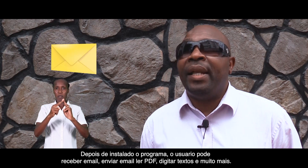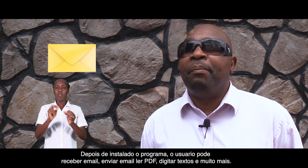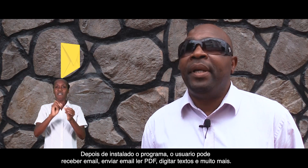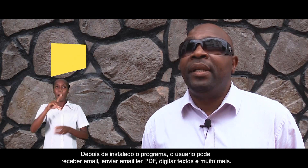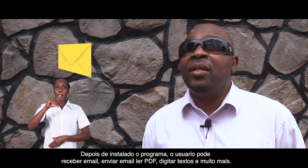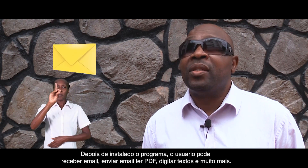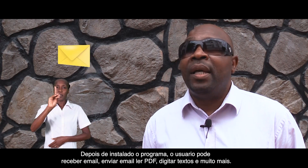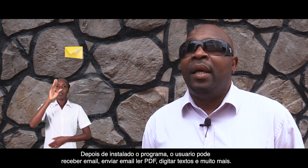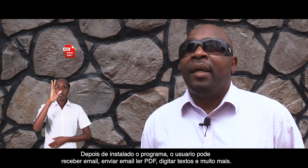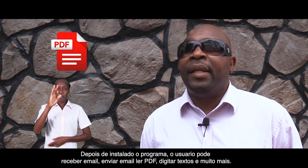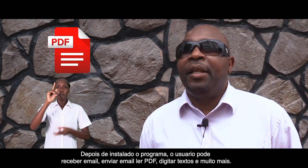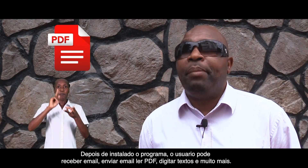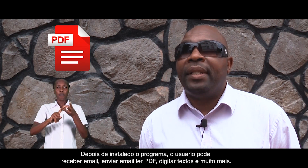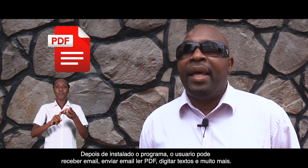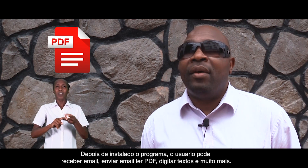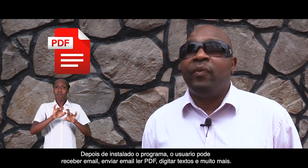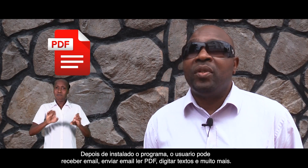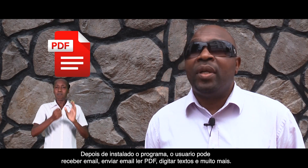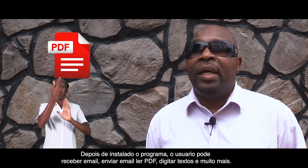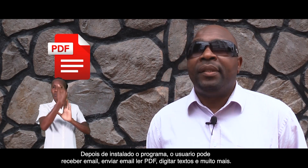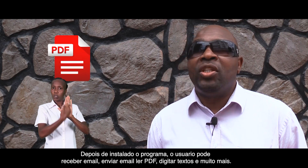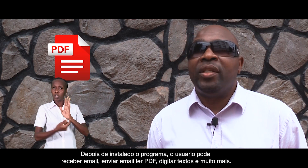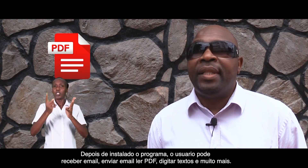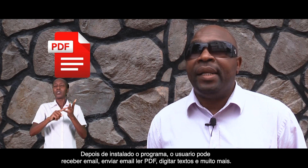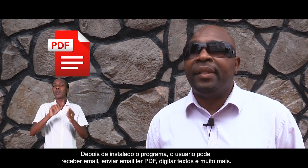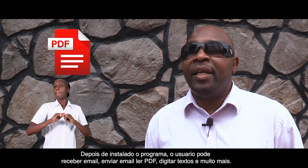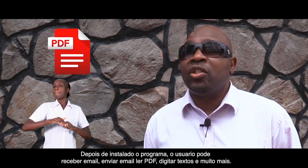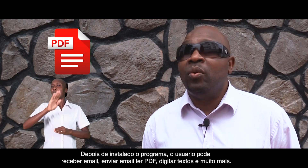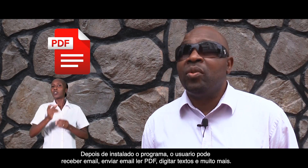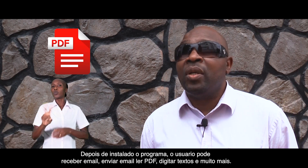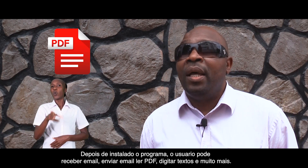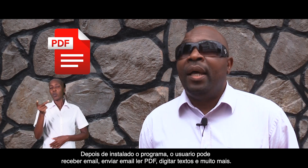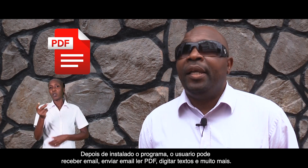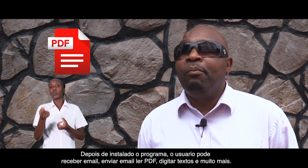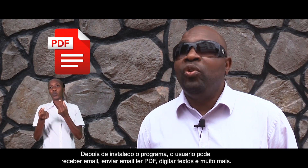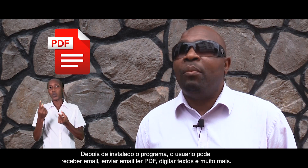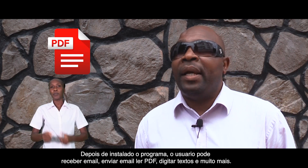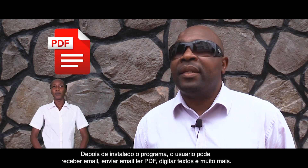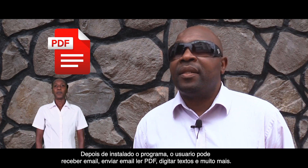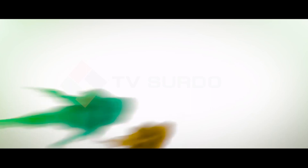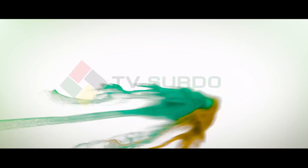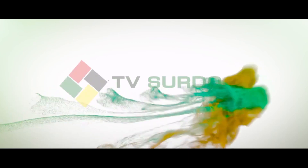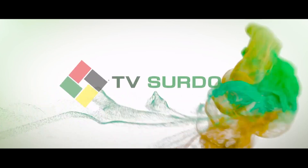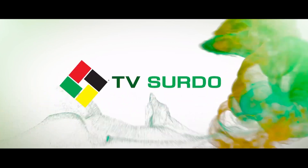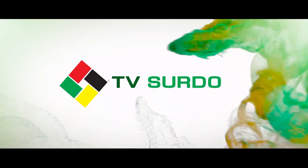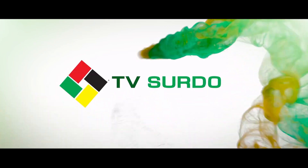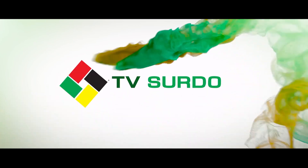enviar e-mails, ler PDFs, digitar textos e muito mais.